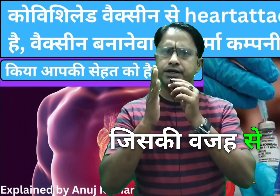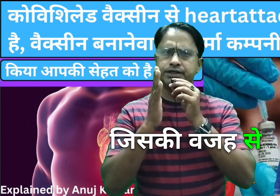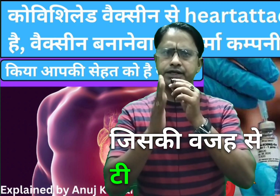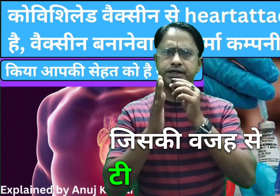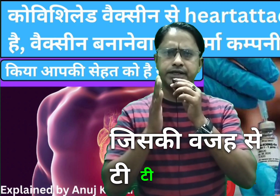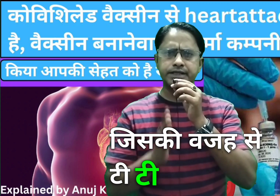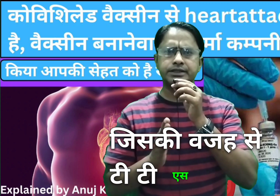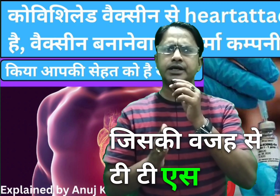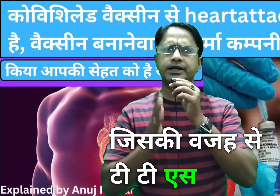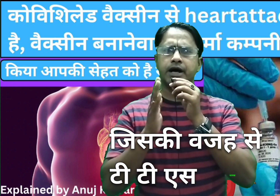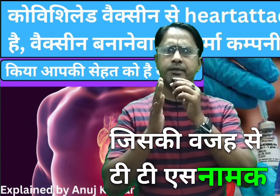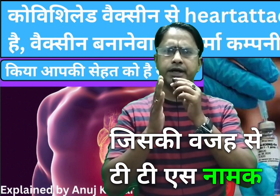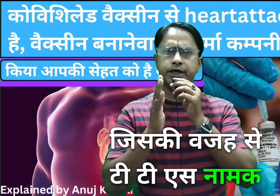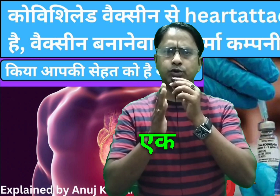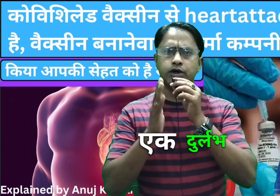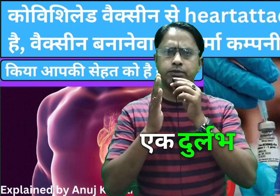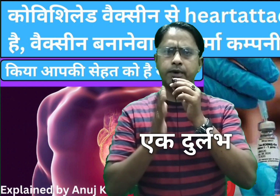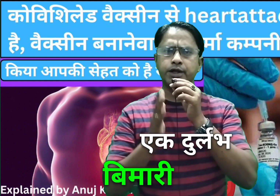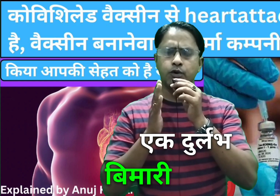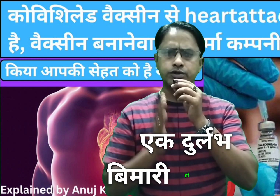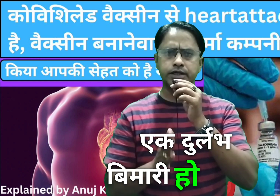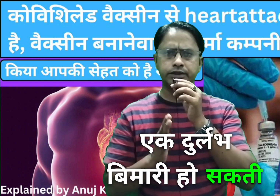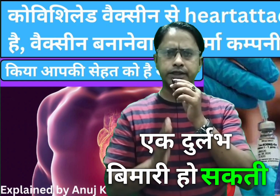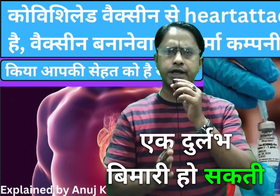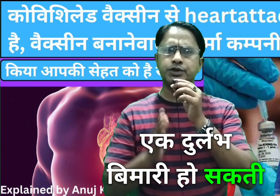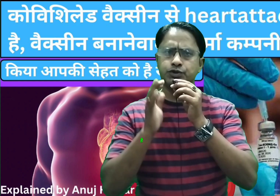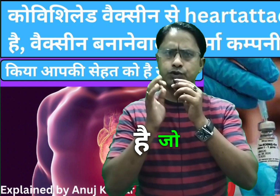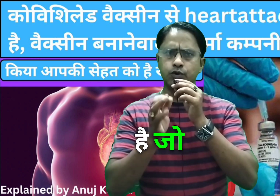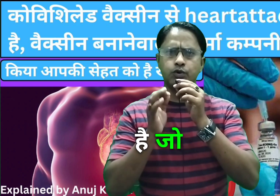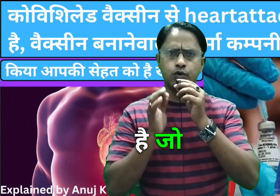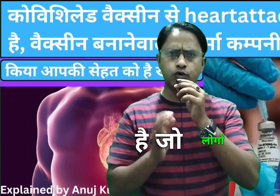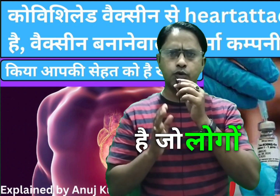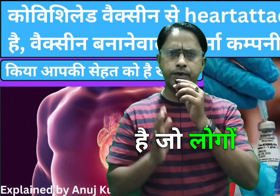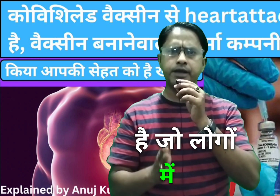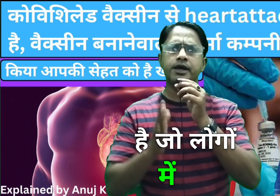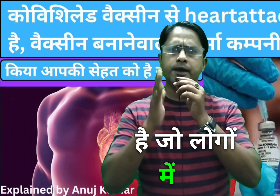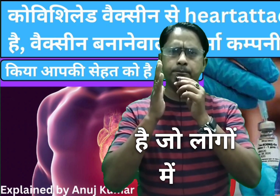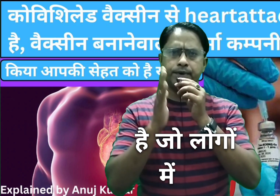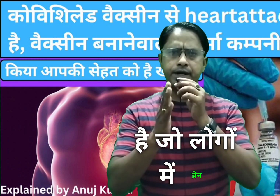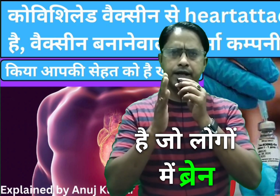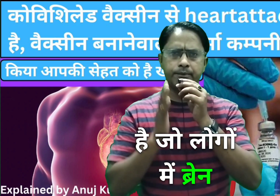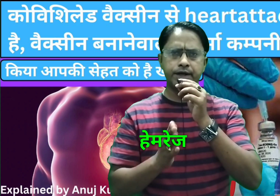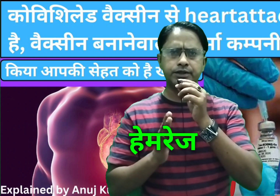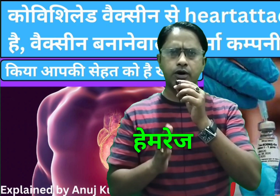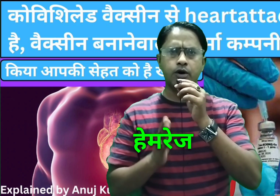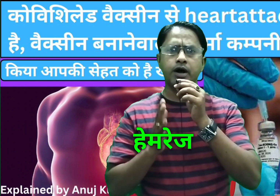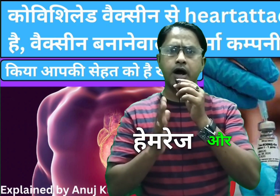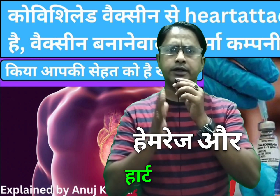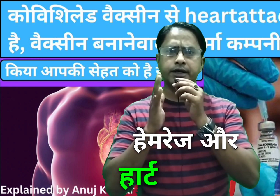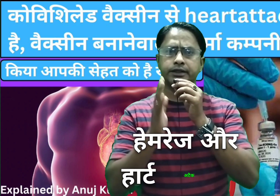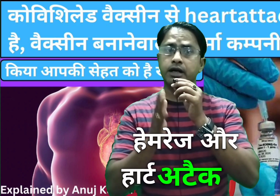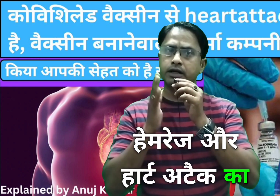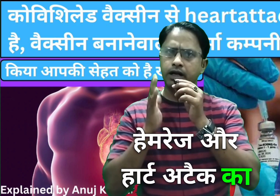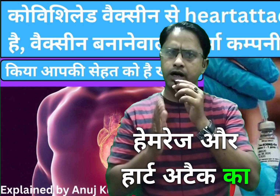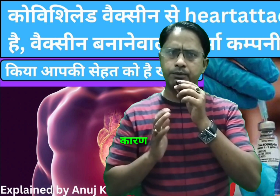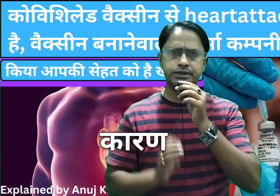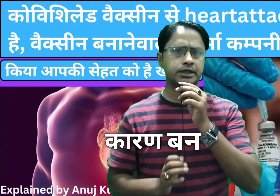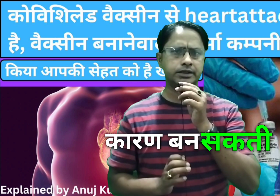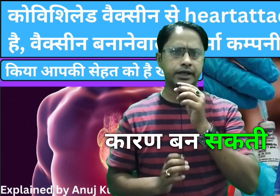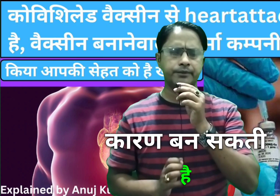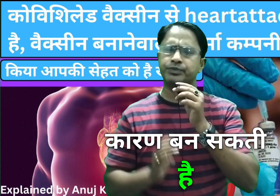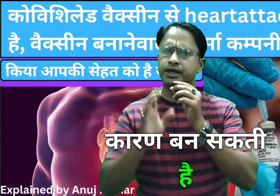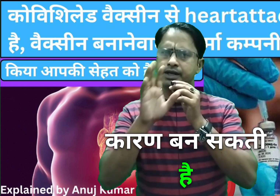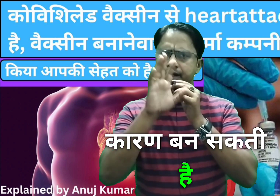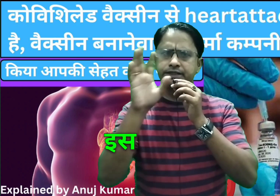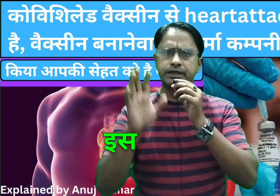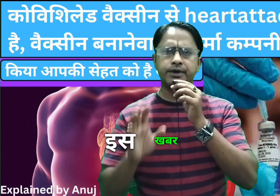से टीटीएस नामक एक दुर्लभ बीमारी हो सकती है, जो लोगों में ब्रेन हेमरेज और हार्ट अटैक का कारण बन